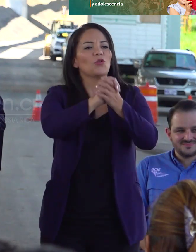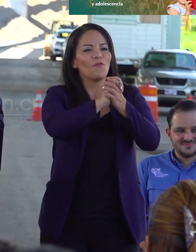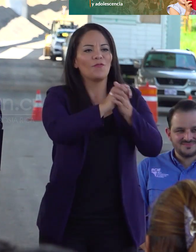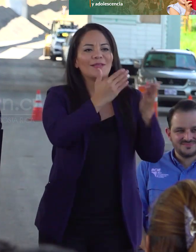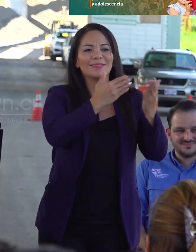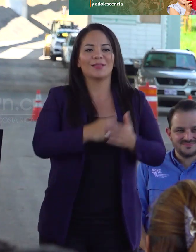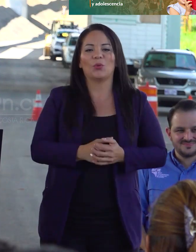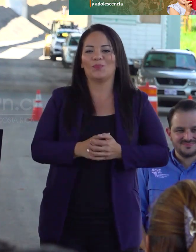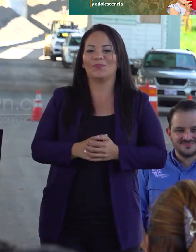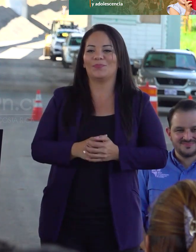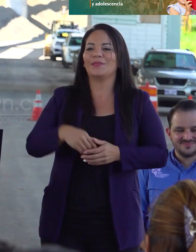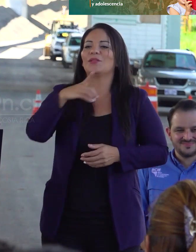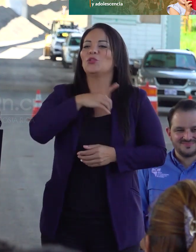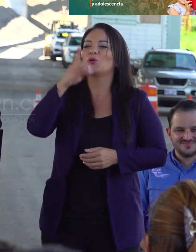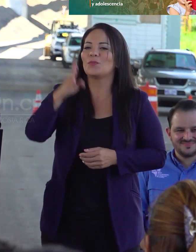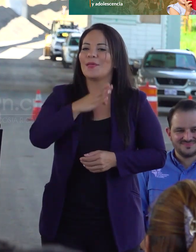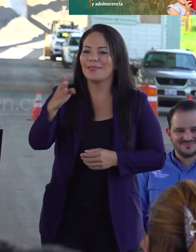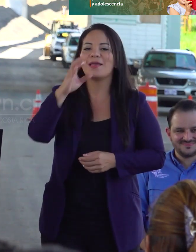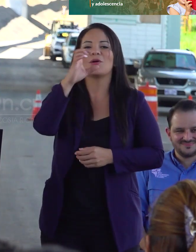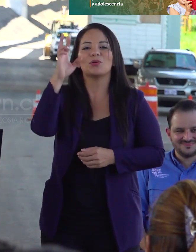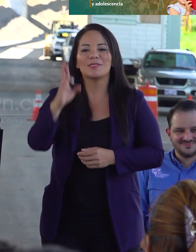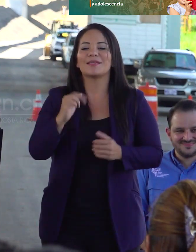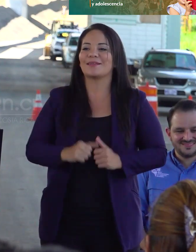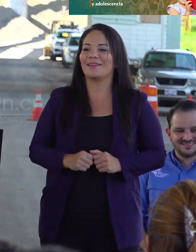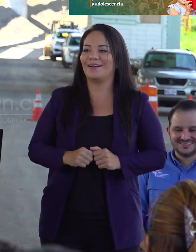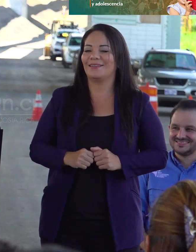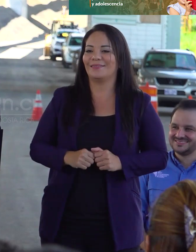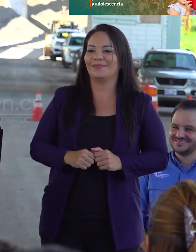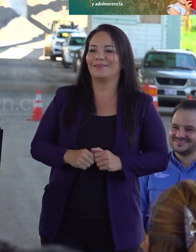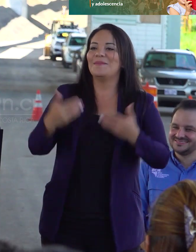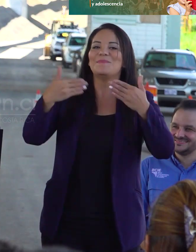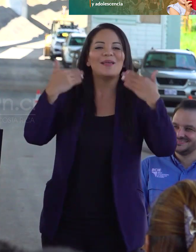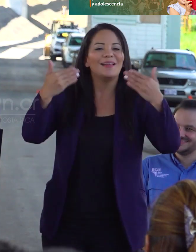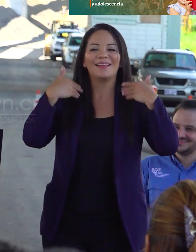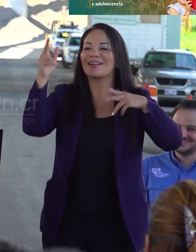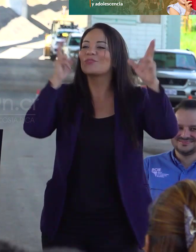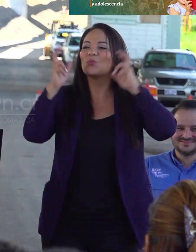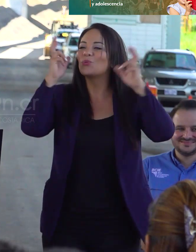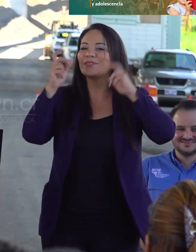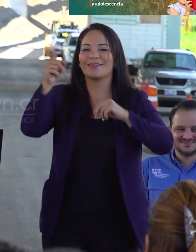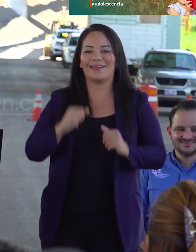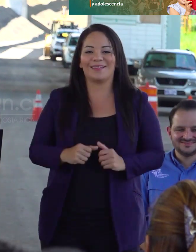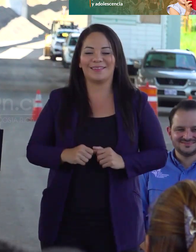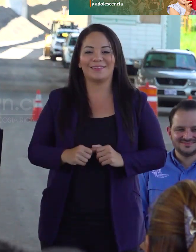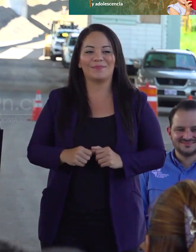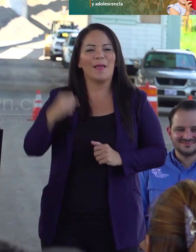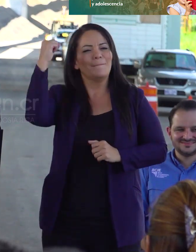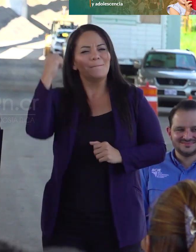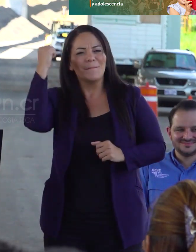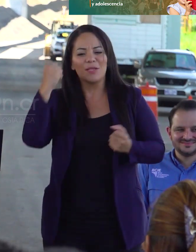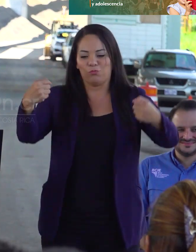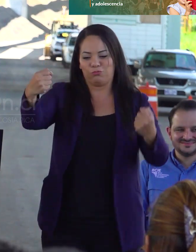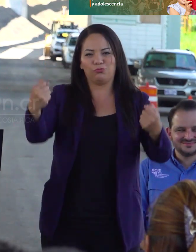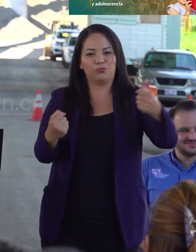felicito. Que Dios bendiga Costa Rica y me alegra oír esos pitos